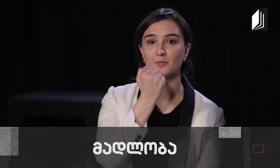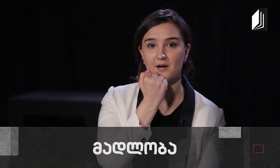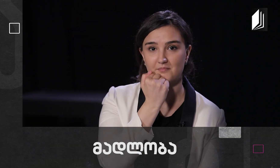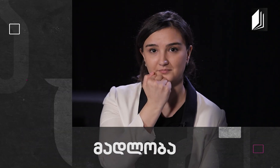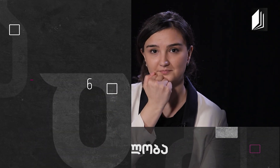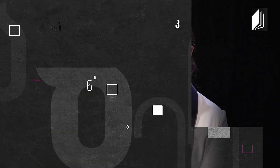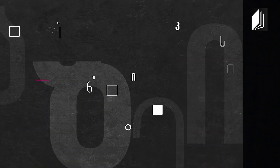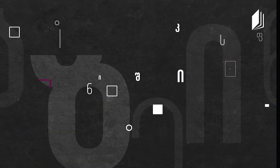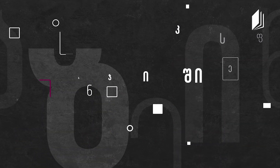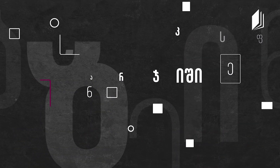მადლობა.